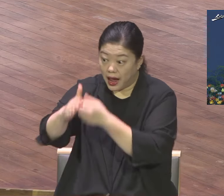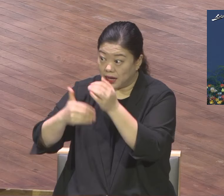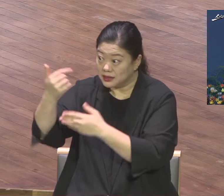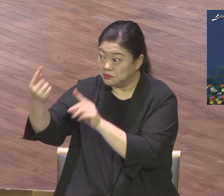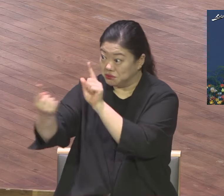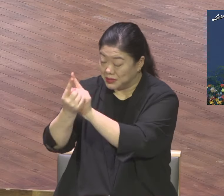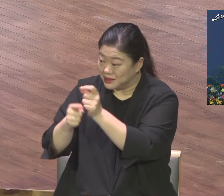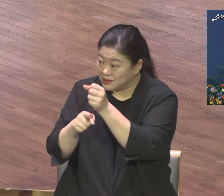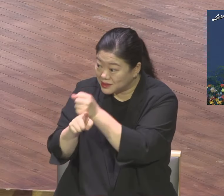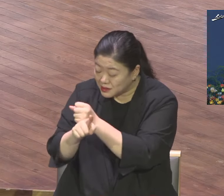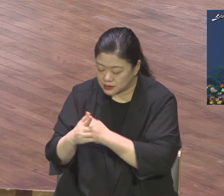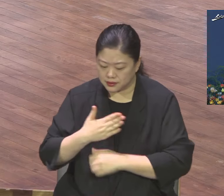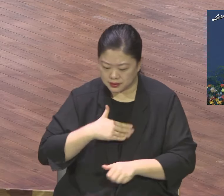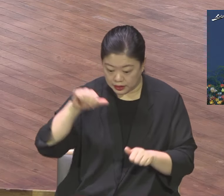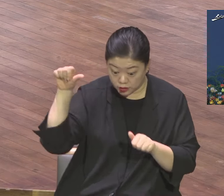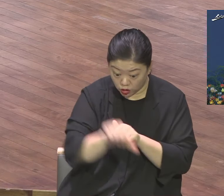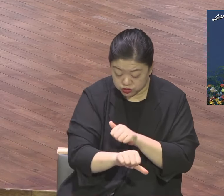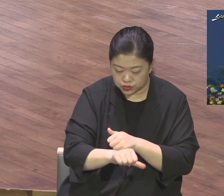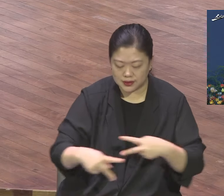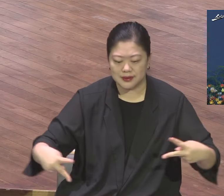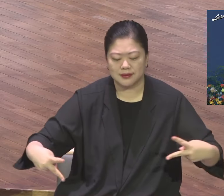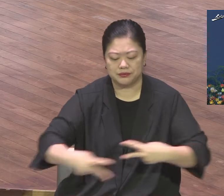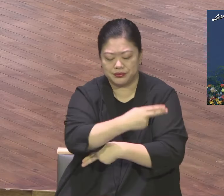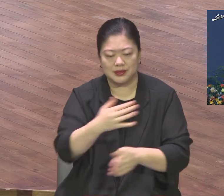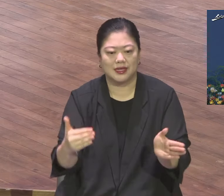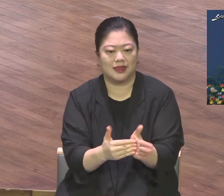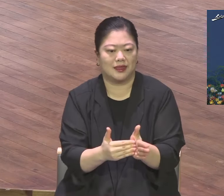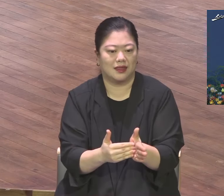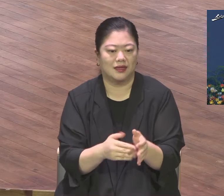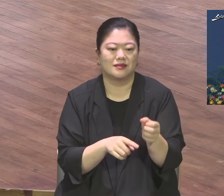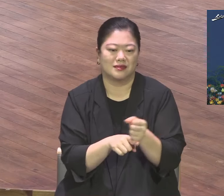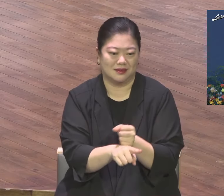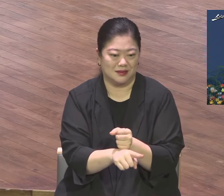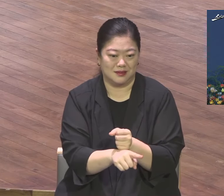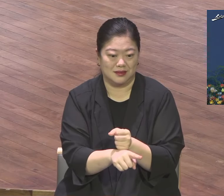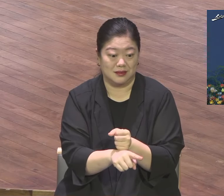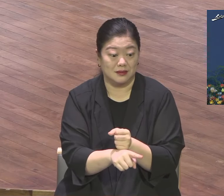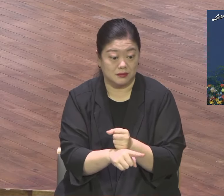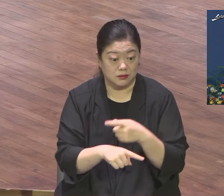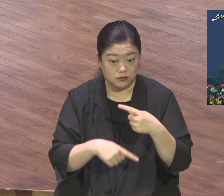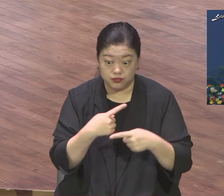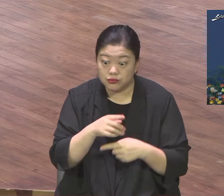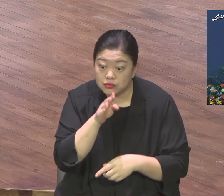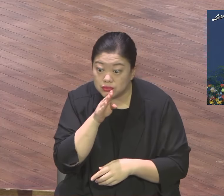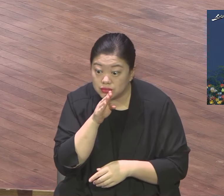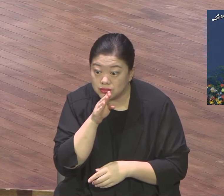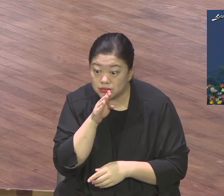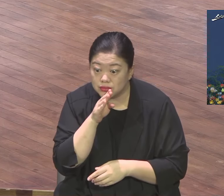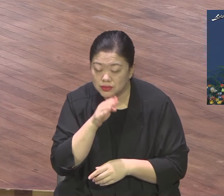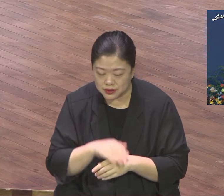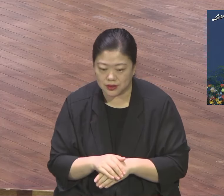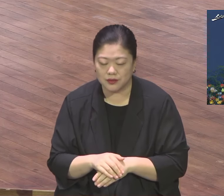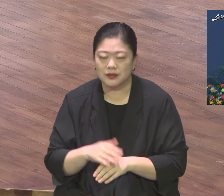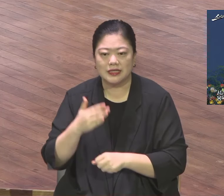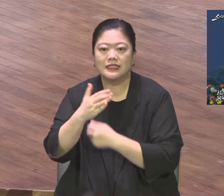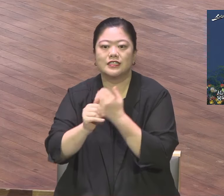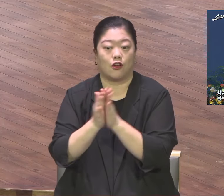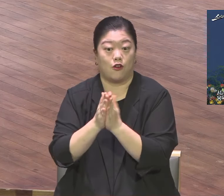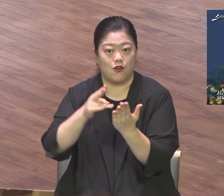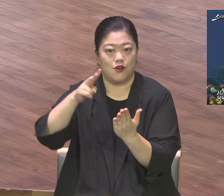인생이 되었다라는 분명한 말씀입니다. 이 말씀을 여러분 기억하고 오늘 주신 말씀을 읽겠습니다.